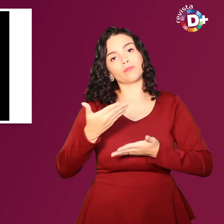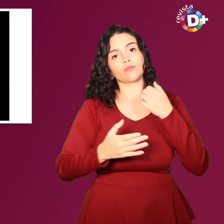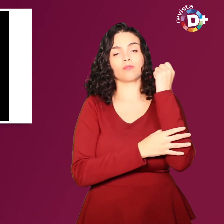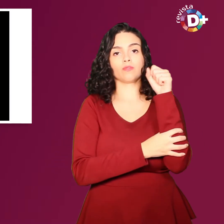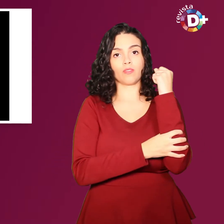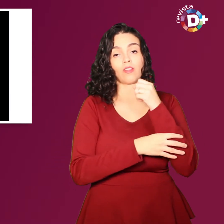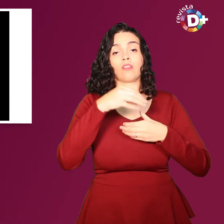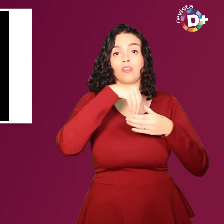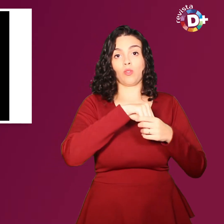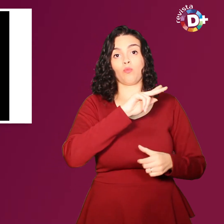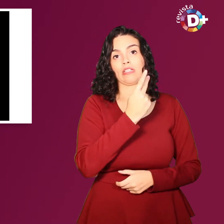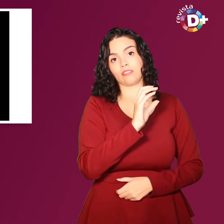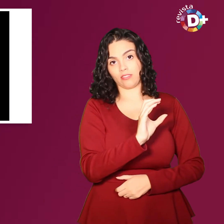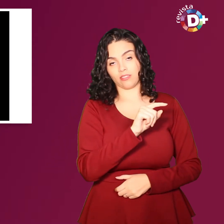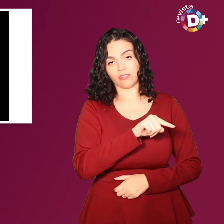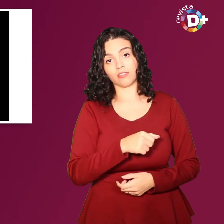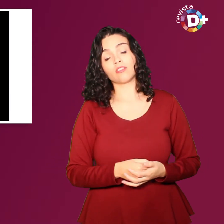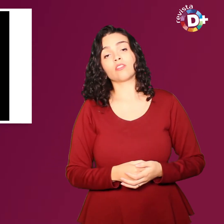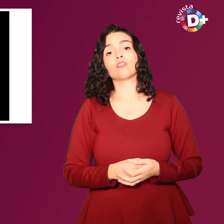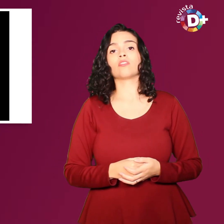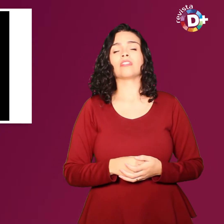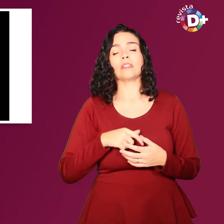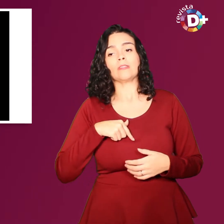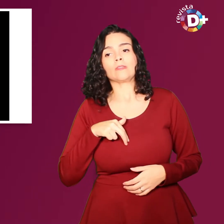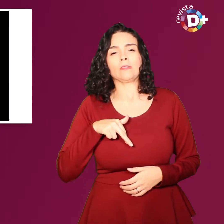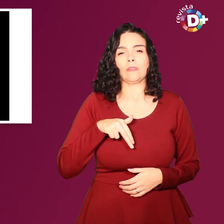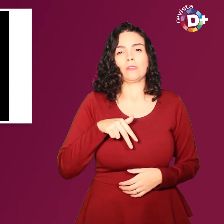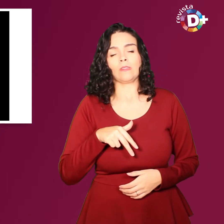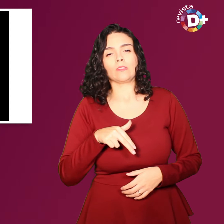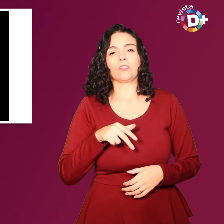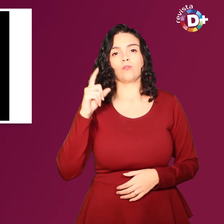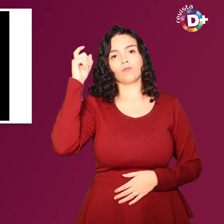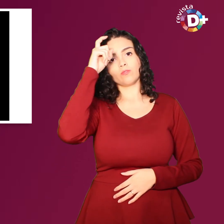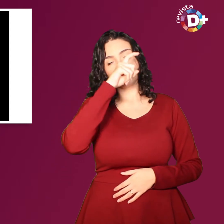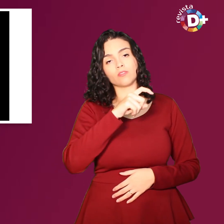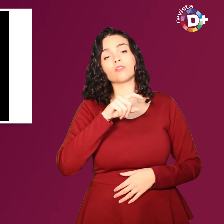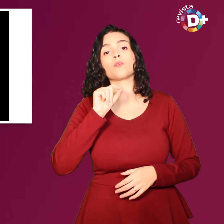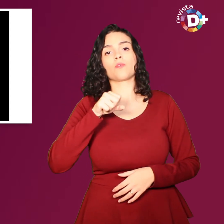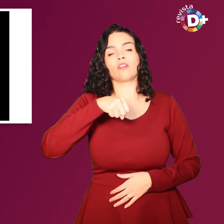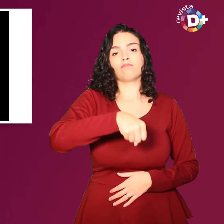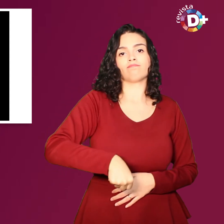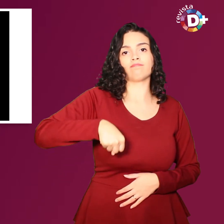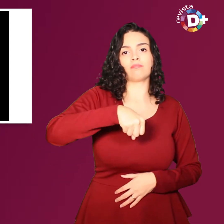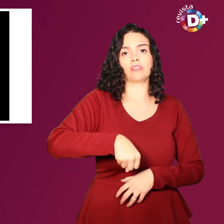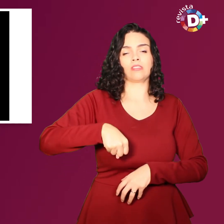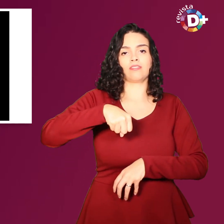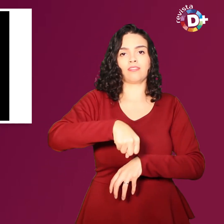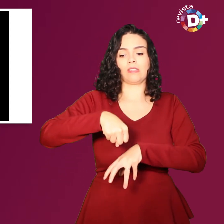de fisioterapia no próprio HC. Comecei a me movimentar com muita dificuldade, com o uso de uma bengala